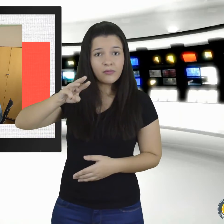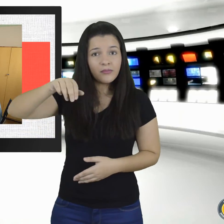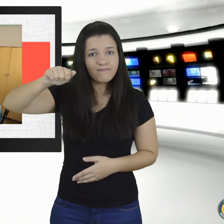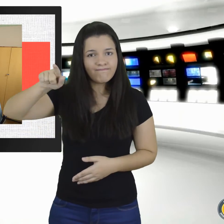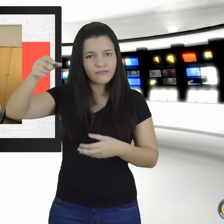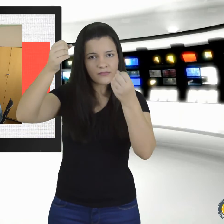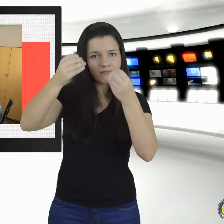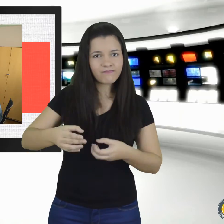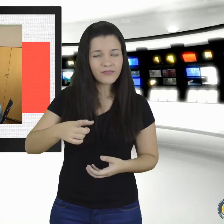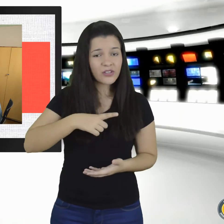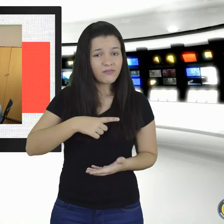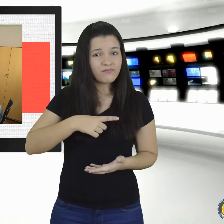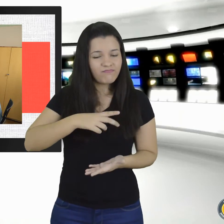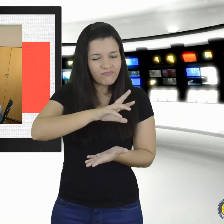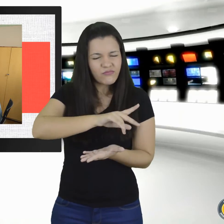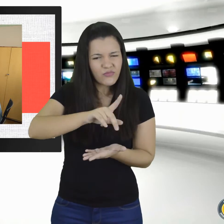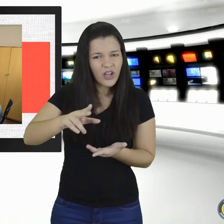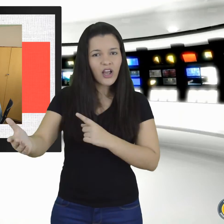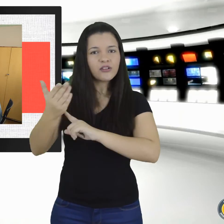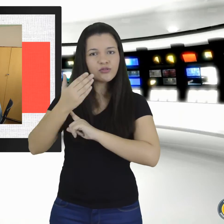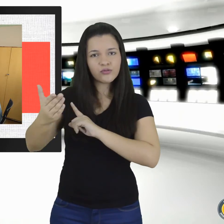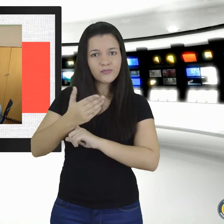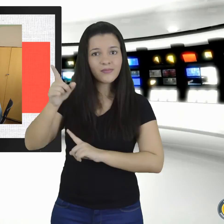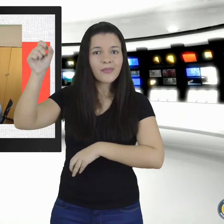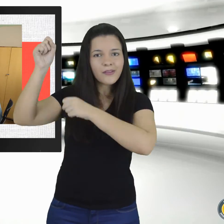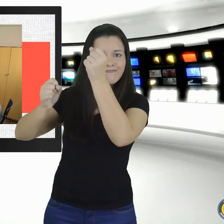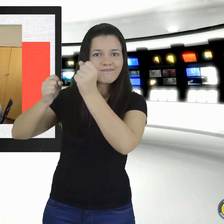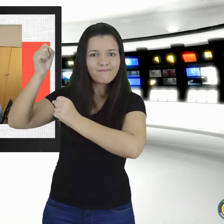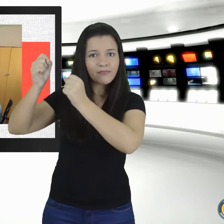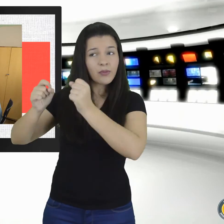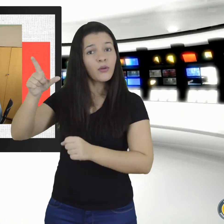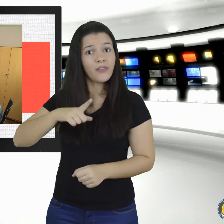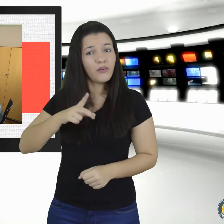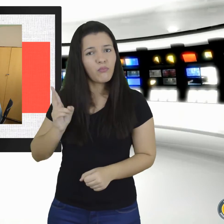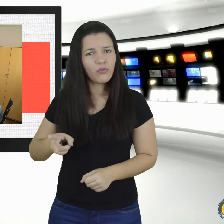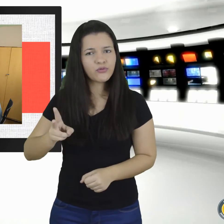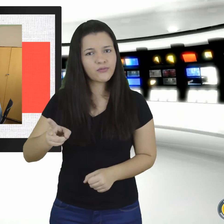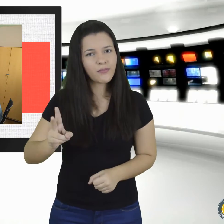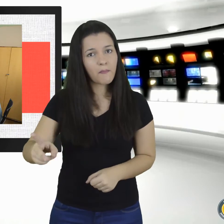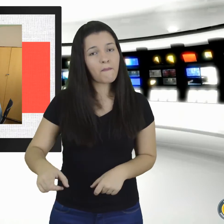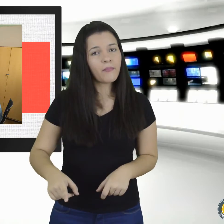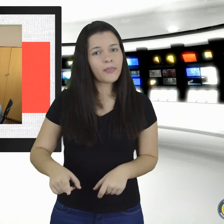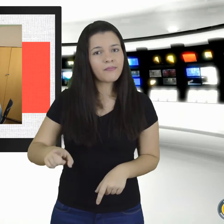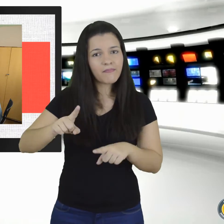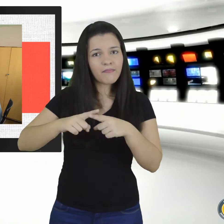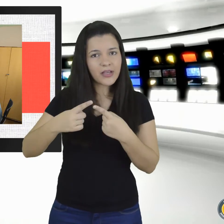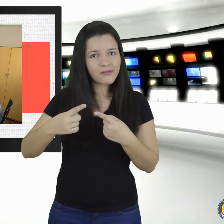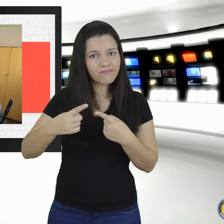os recursos recebidos de pessoas jurídicas foram mantidos, mesmo com a queda nas doações